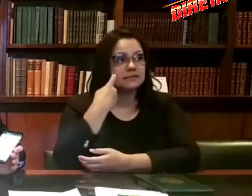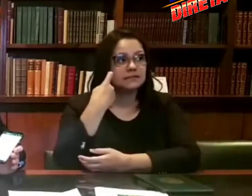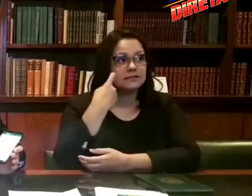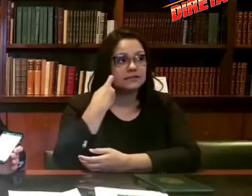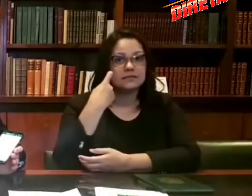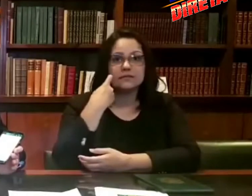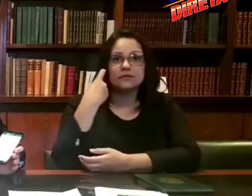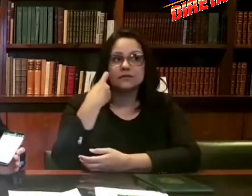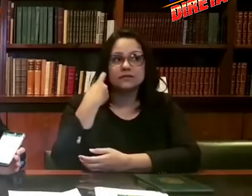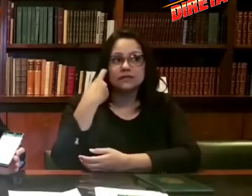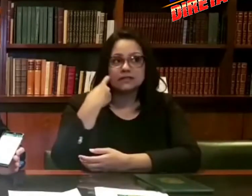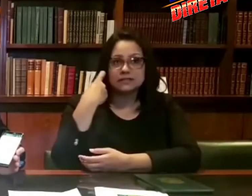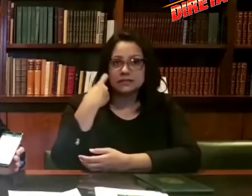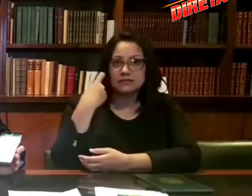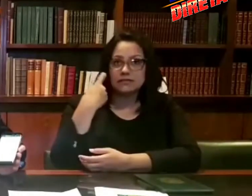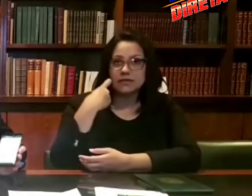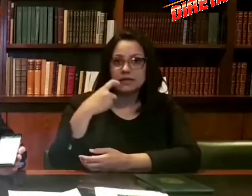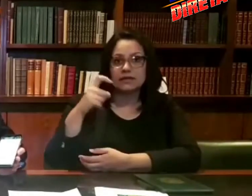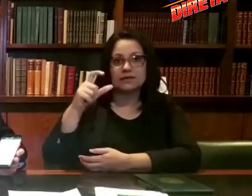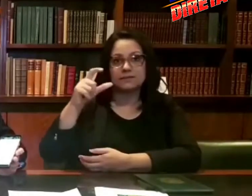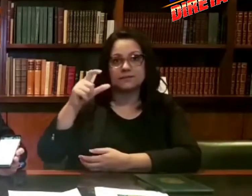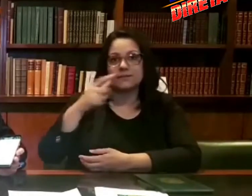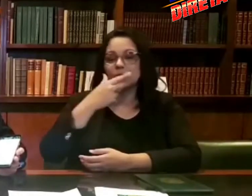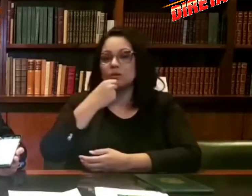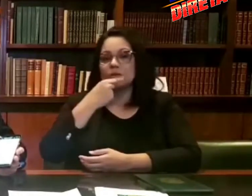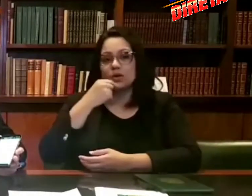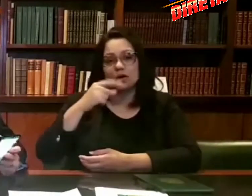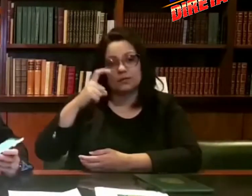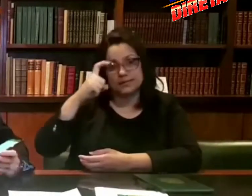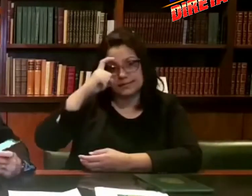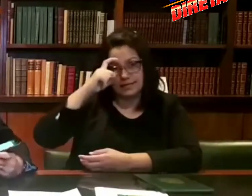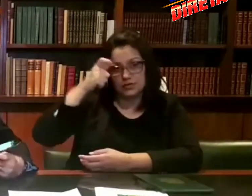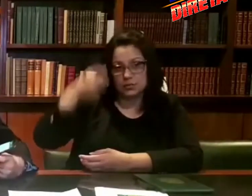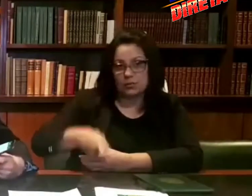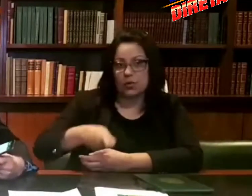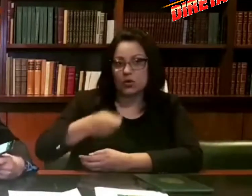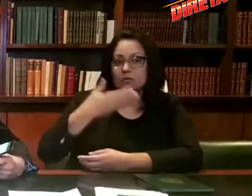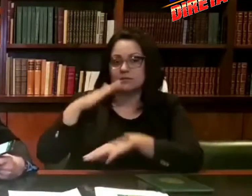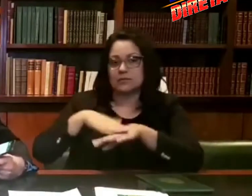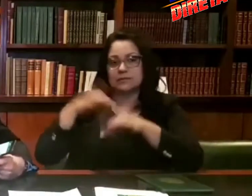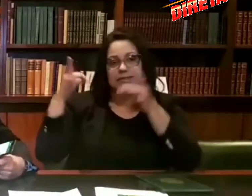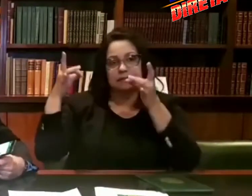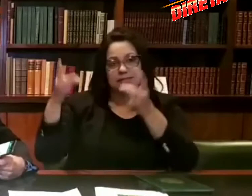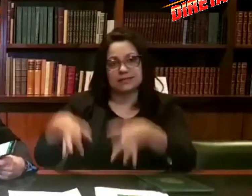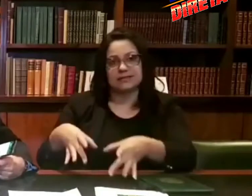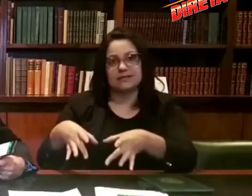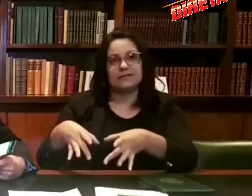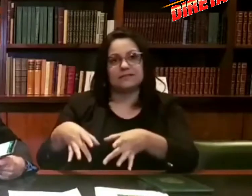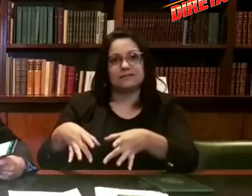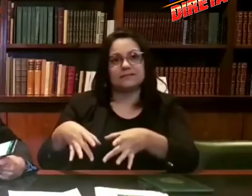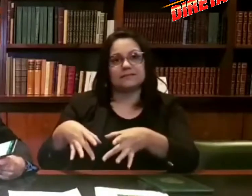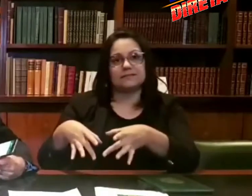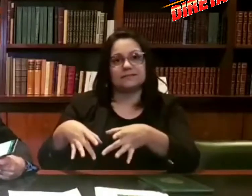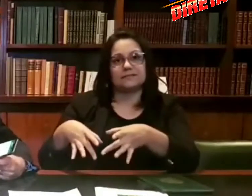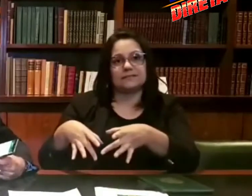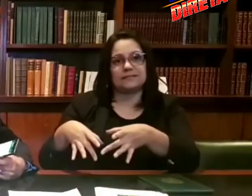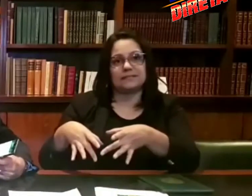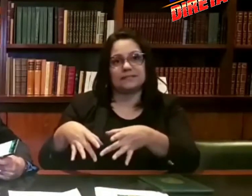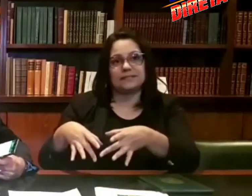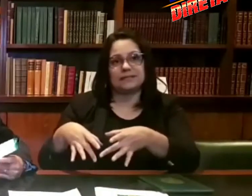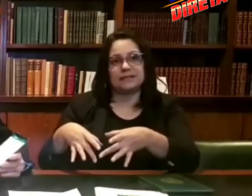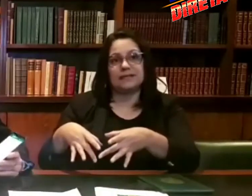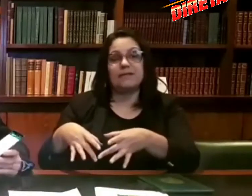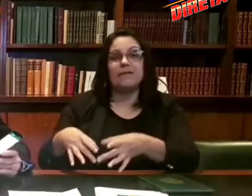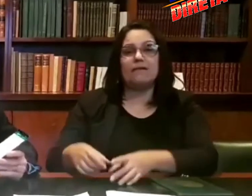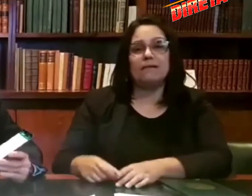Sérgio Moro pediu demissão. Ela aqui, então, a partir das 9 da manhã, ela tenta contato, fica